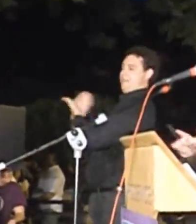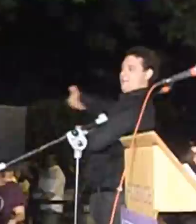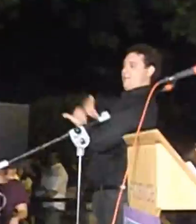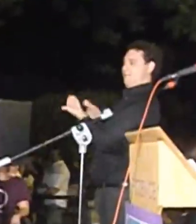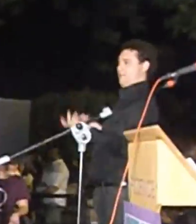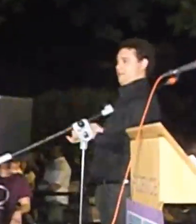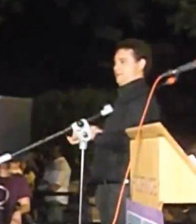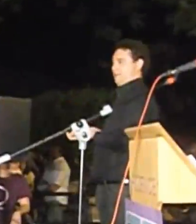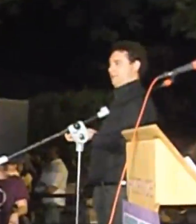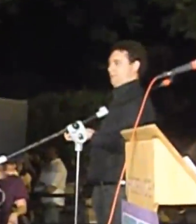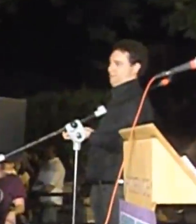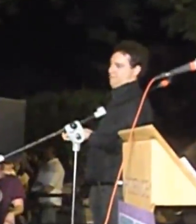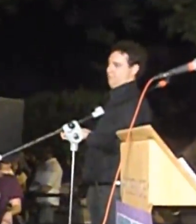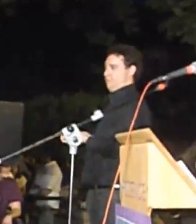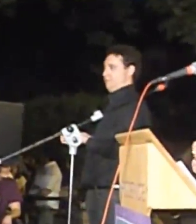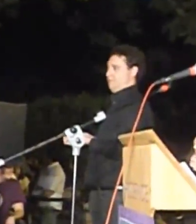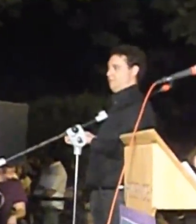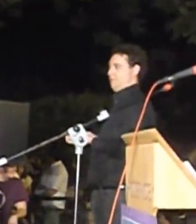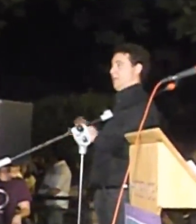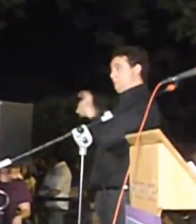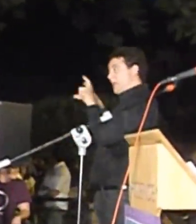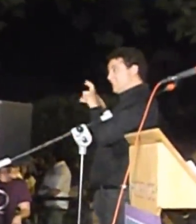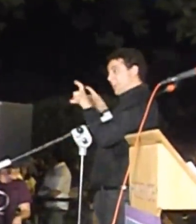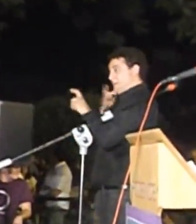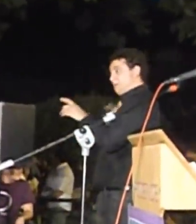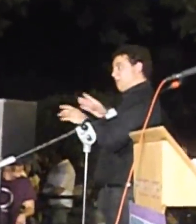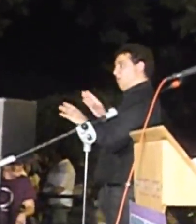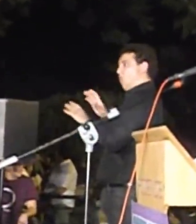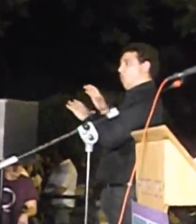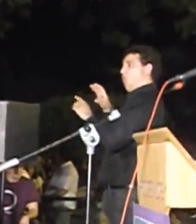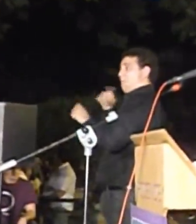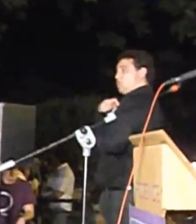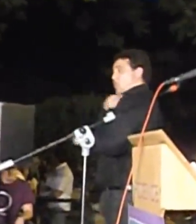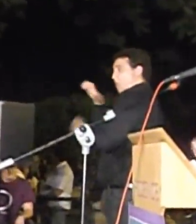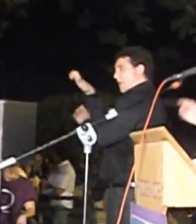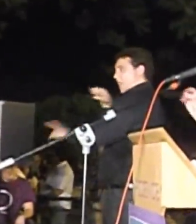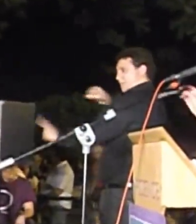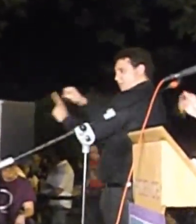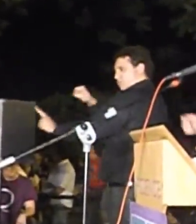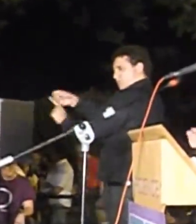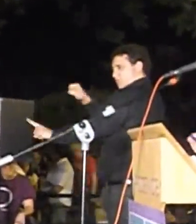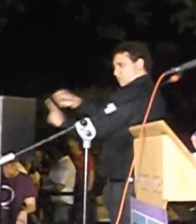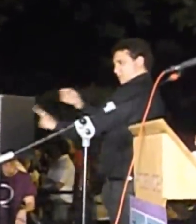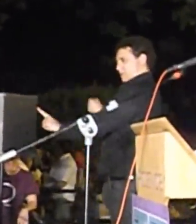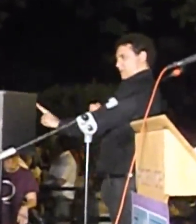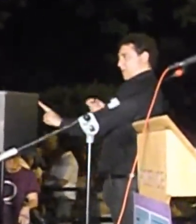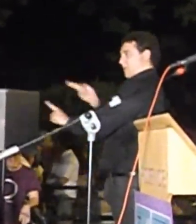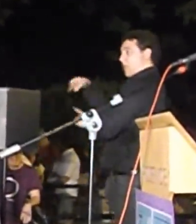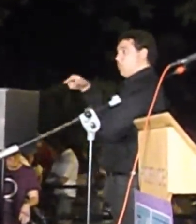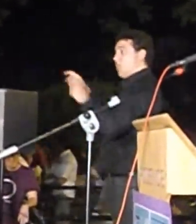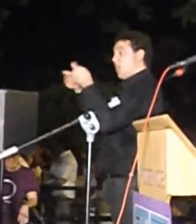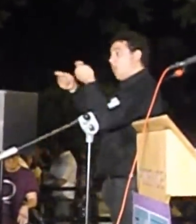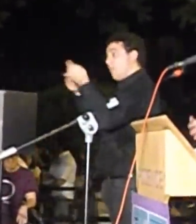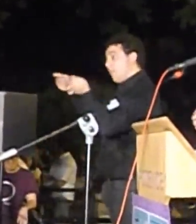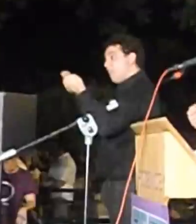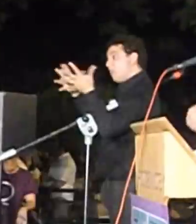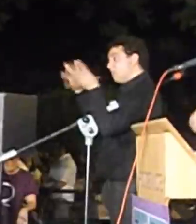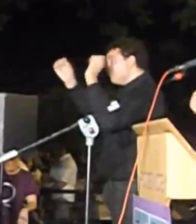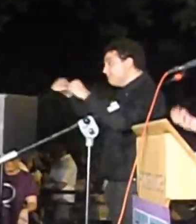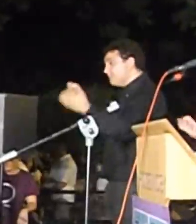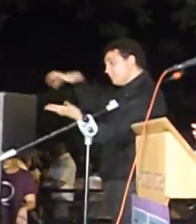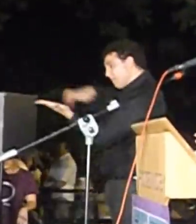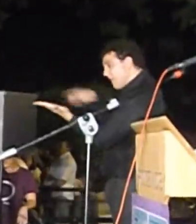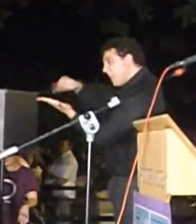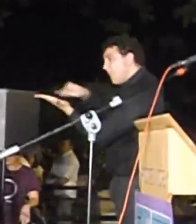presionado la comisión europea para que empiece con estas negociaciones y Son ellos los que les están diciendo lo que tienen que escribir en el papel papeles que